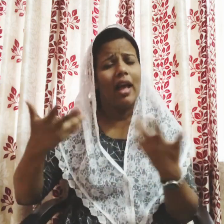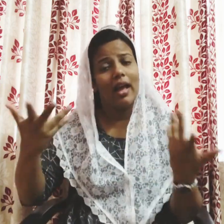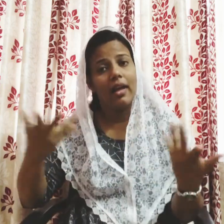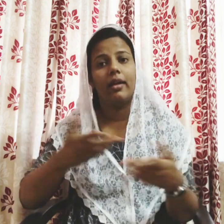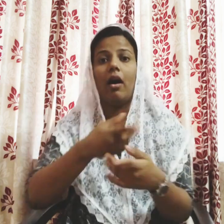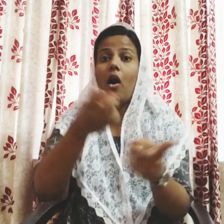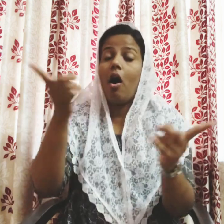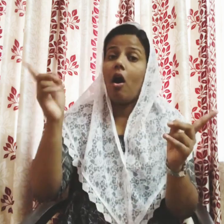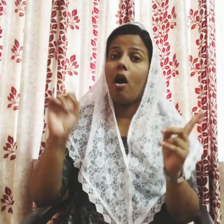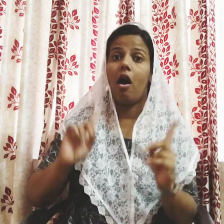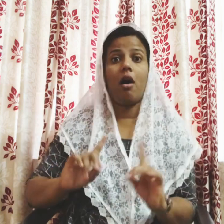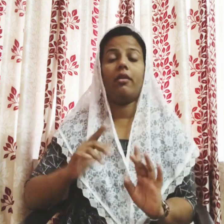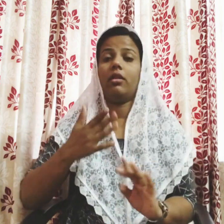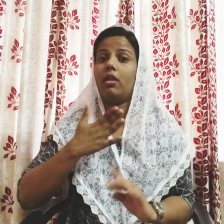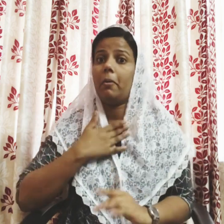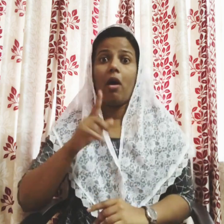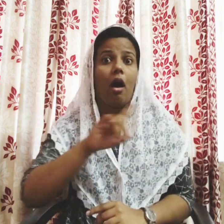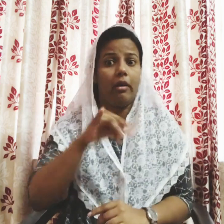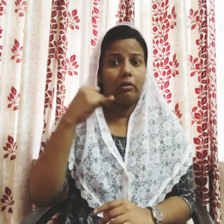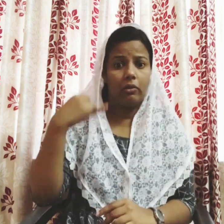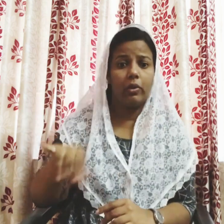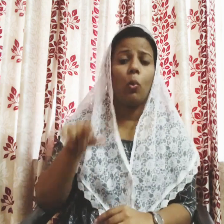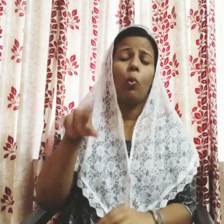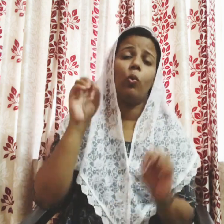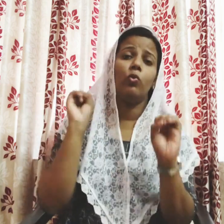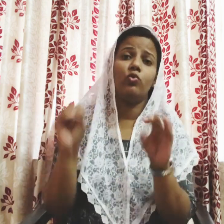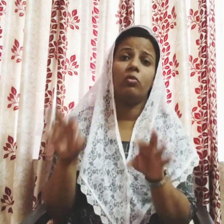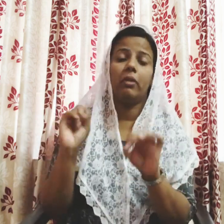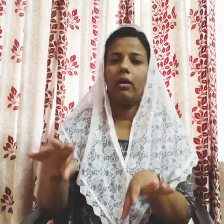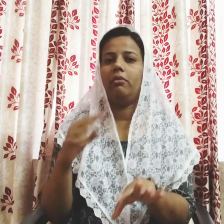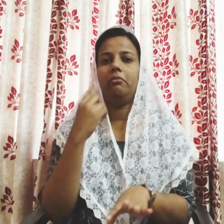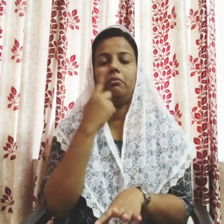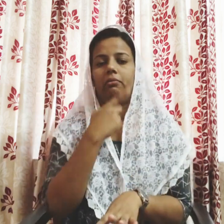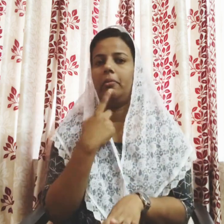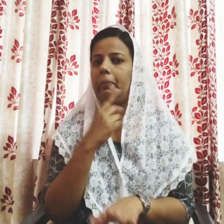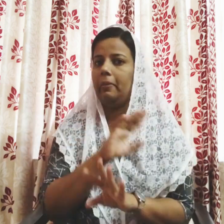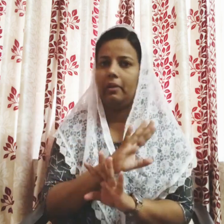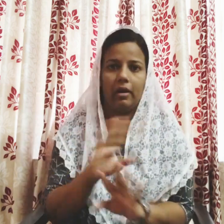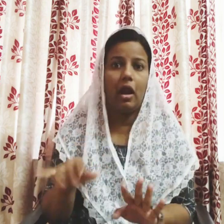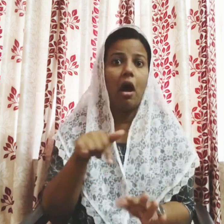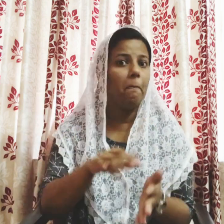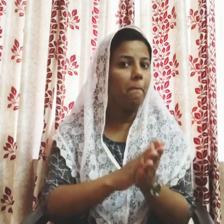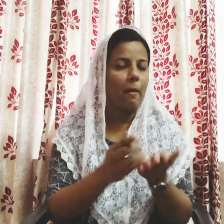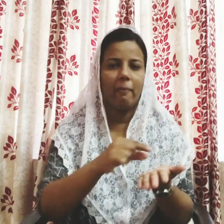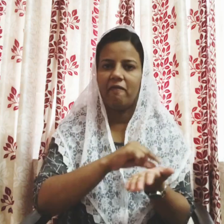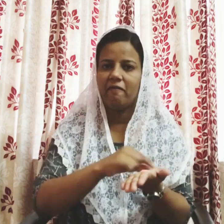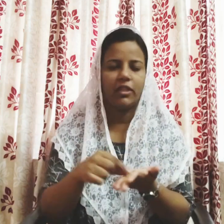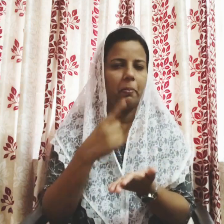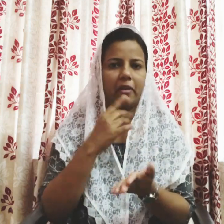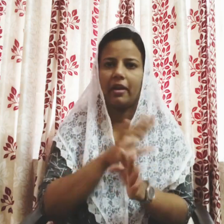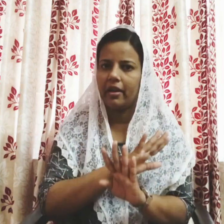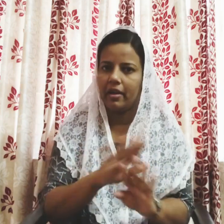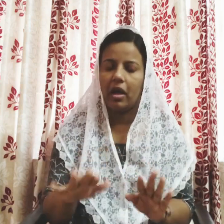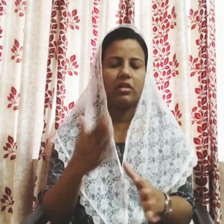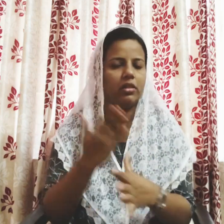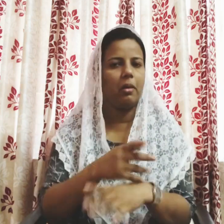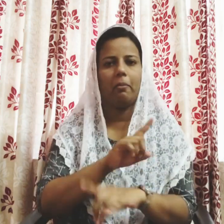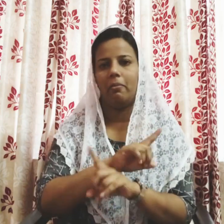നമുക്ക് ആരെയും പുച്ഛിക്കുവാനോ നമുക്കാരെയും നിസ്സാരനെന്ന് കാണുവാനോ അവൻ ദൈവവചനത്തിൽ വ്യവസ്ഥയില്ല. അങ്ങനെ ചെയ്യുവാൻ